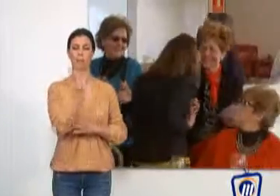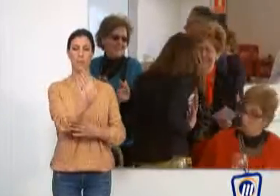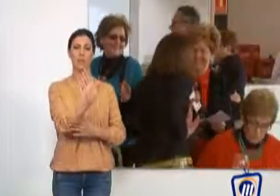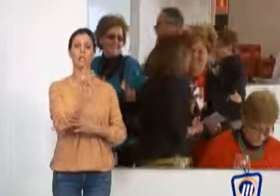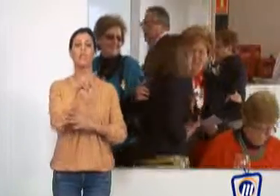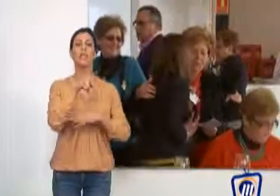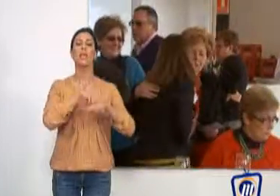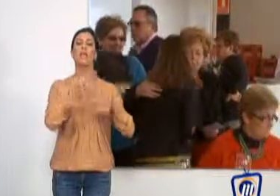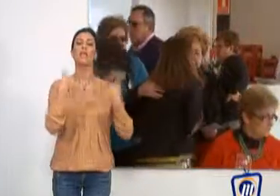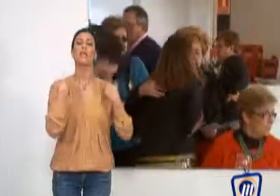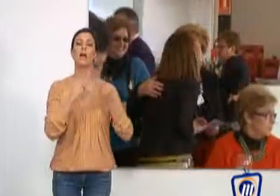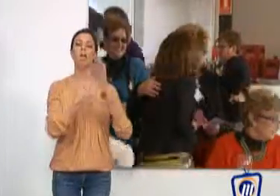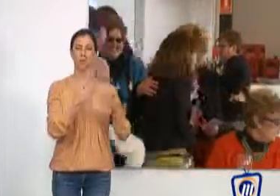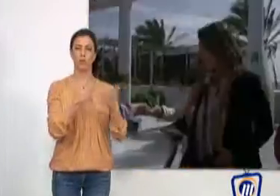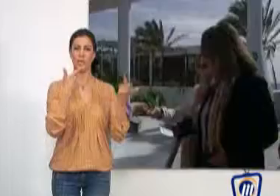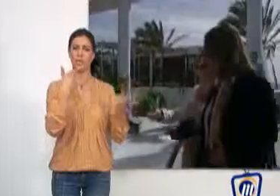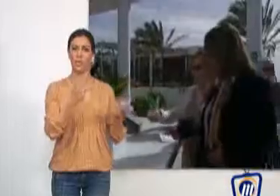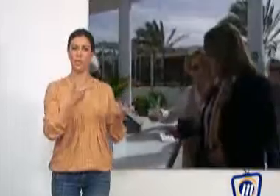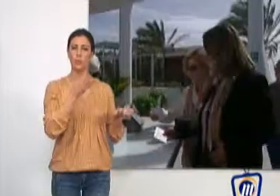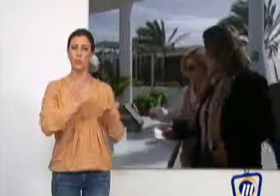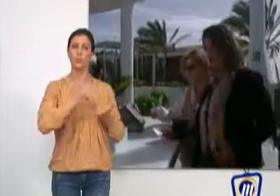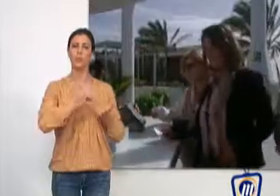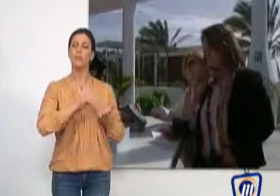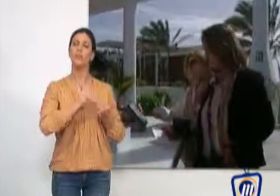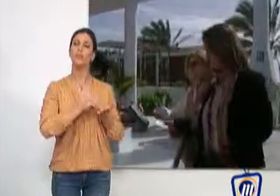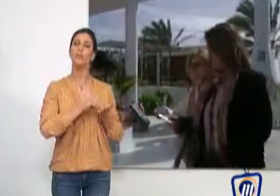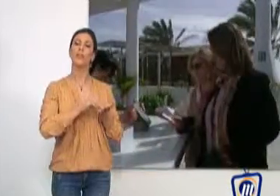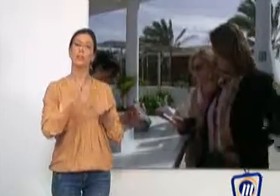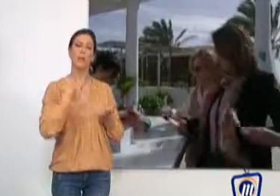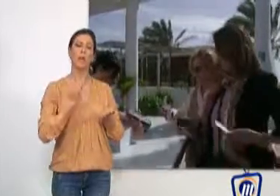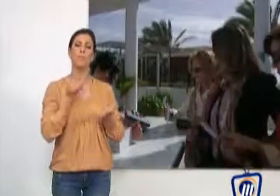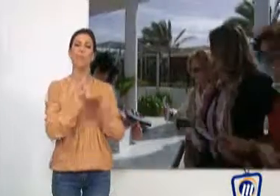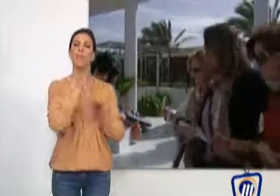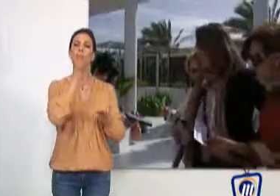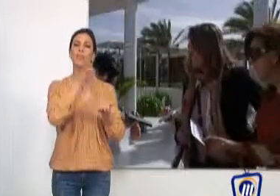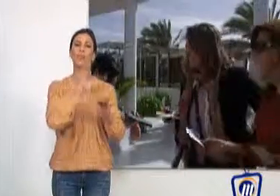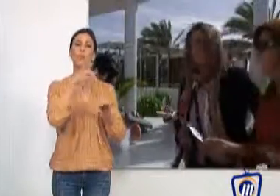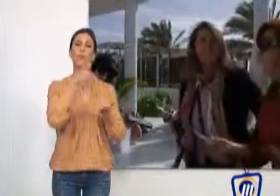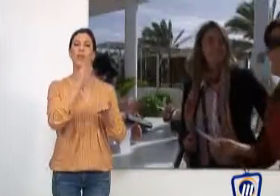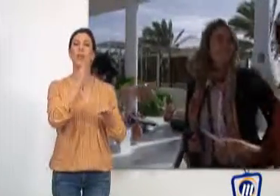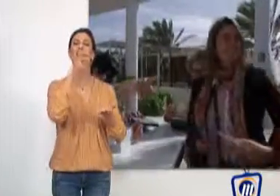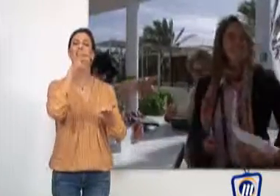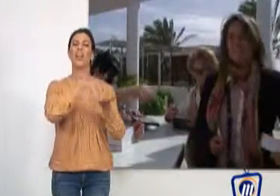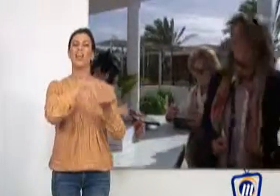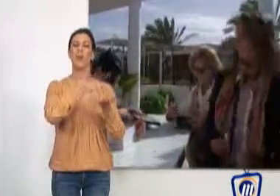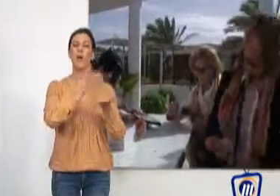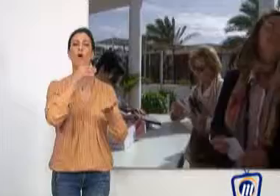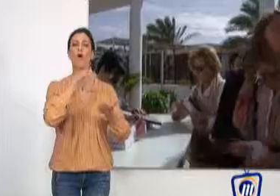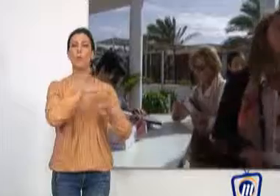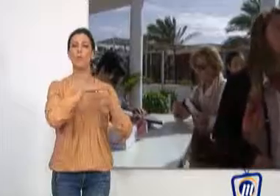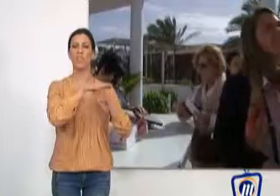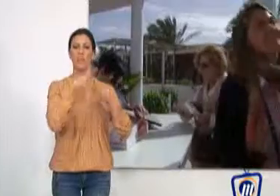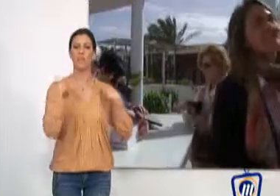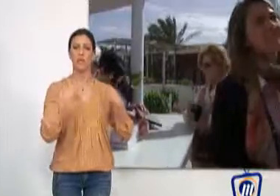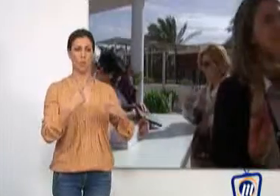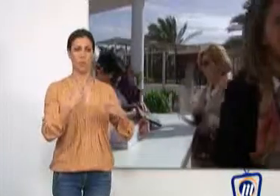la edil de acción social Indicó que en varias ocasiones se ha pedido cita en la delegación provincial de